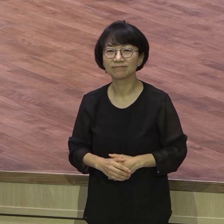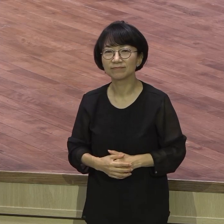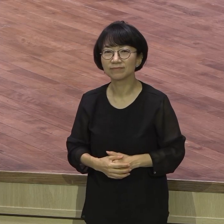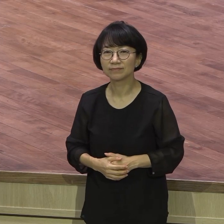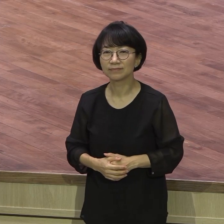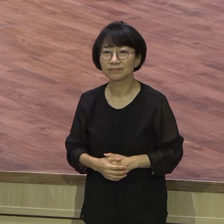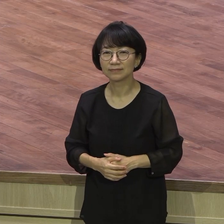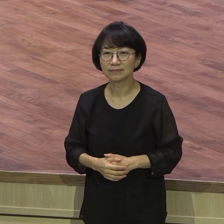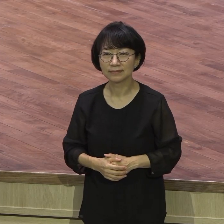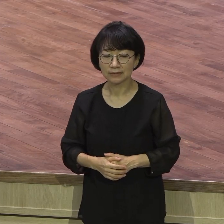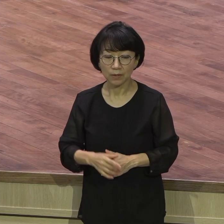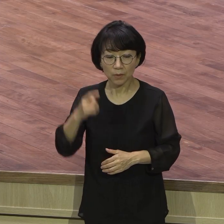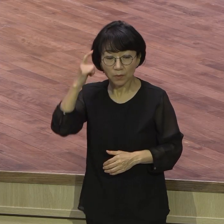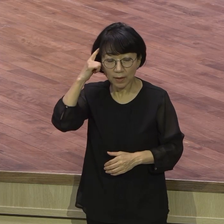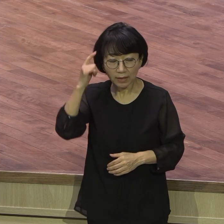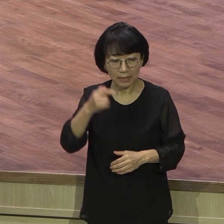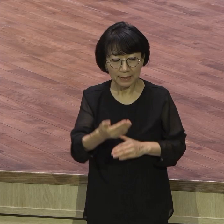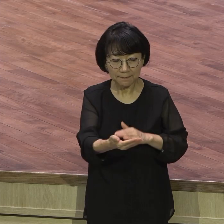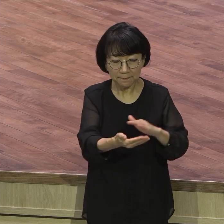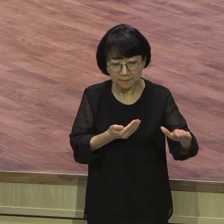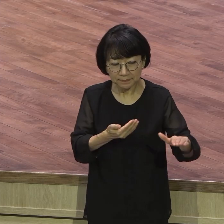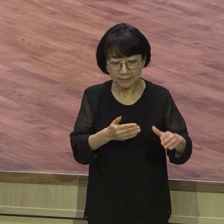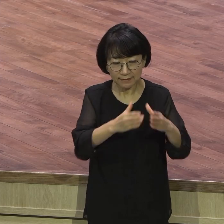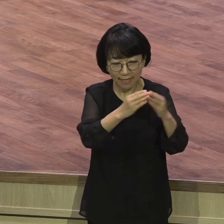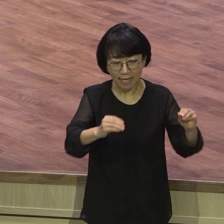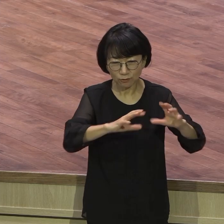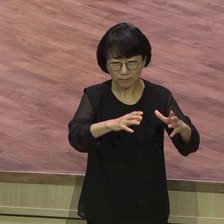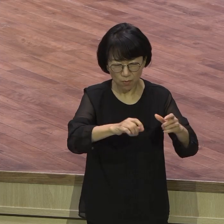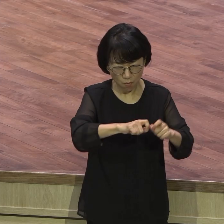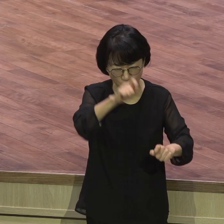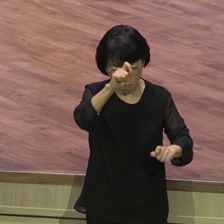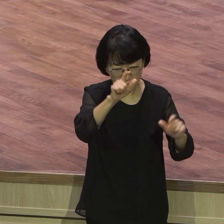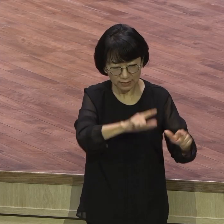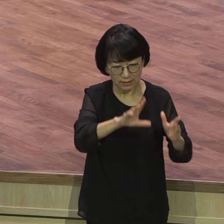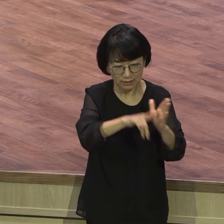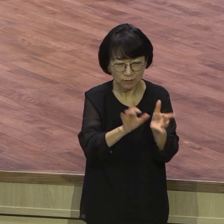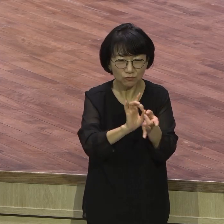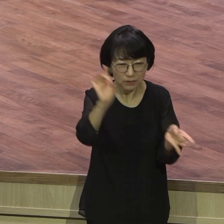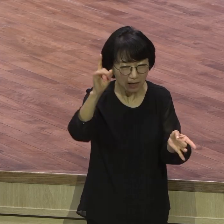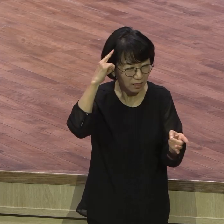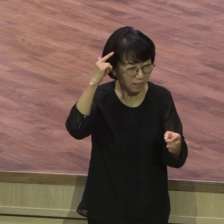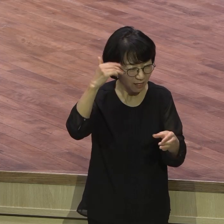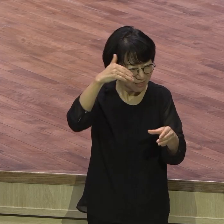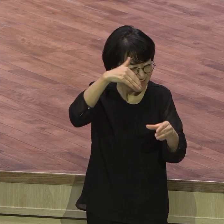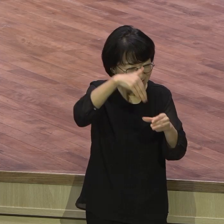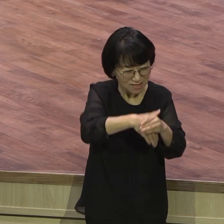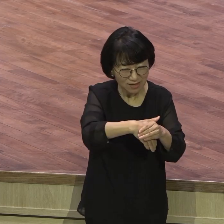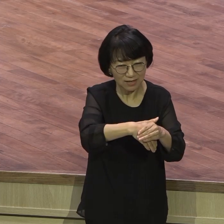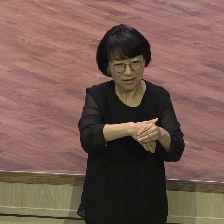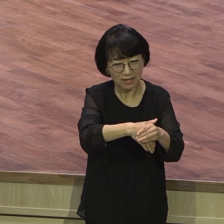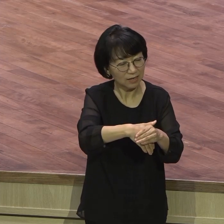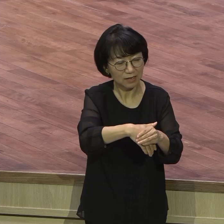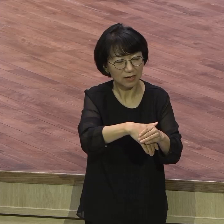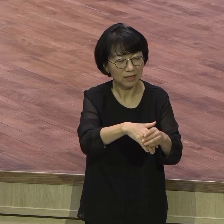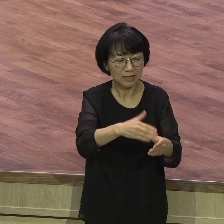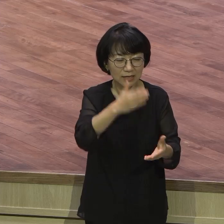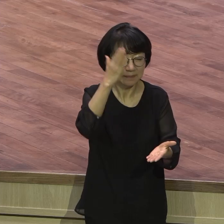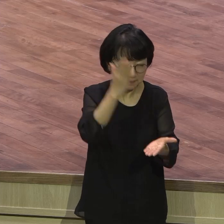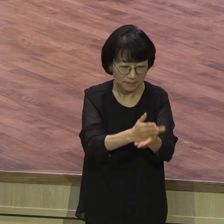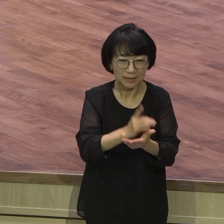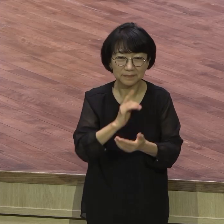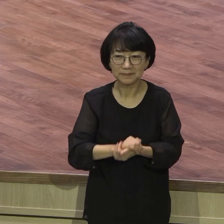그 각인되어 있는 종교생활 그야말로 우상승비 각인되어 있는 그거 하지 마라 그래서요 여러분